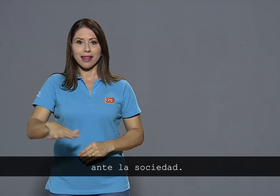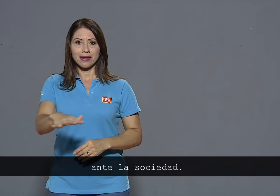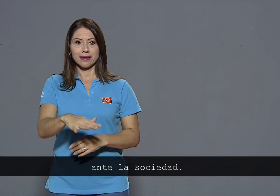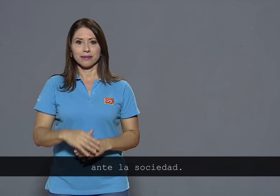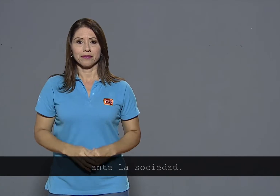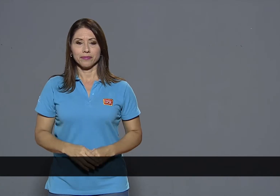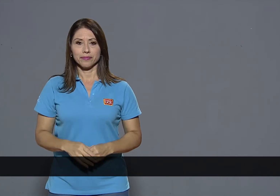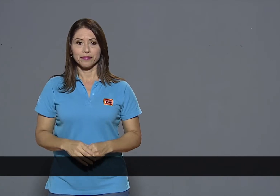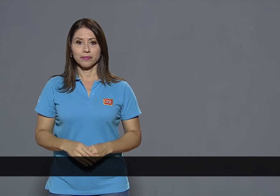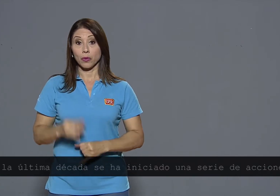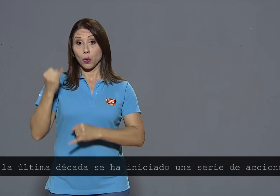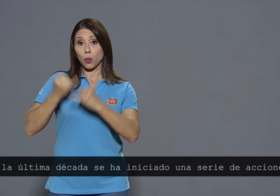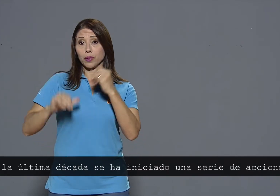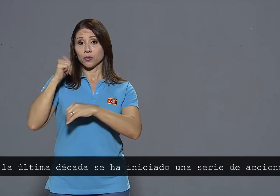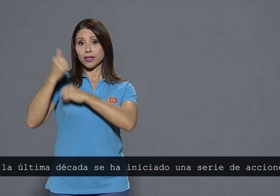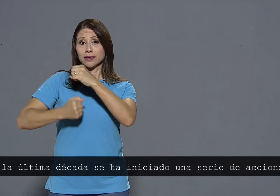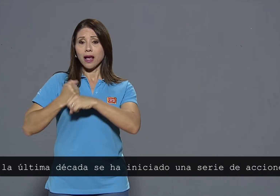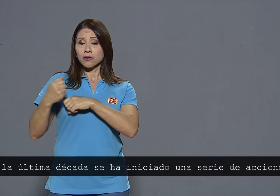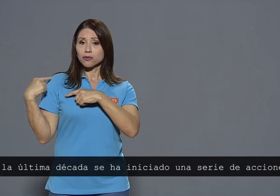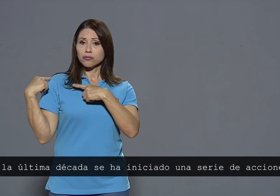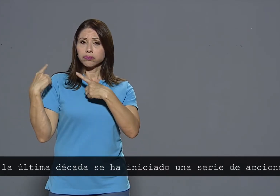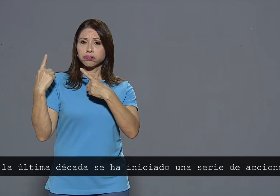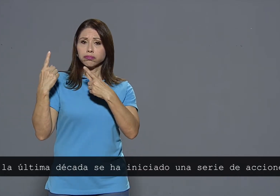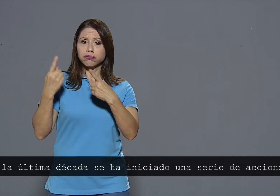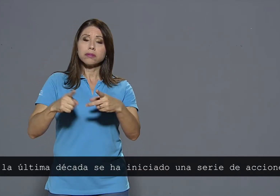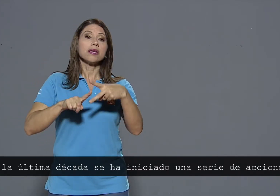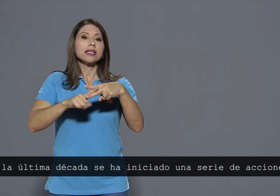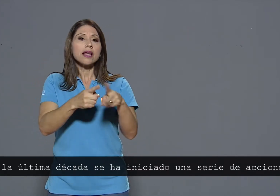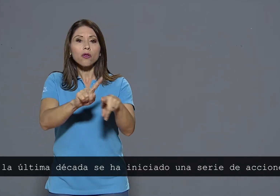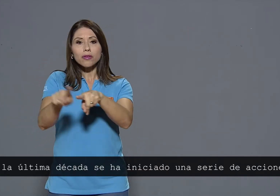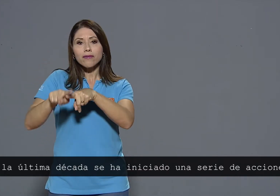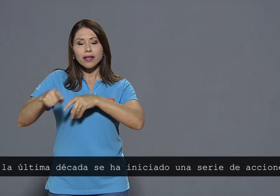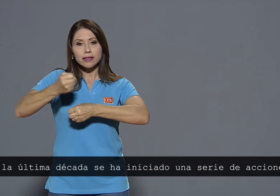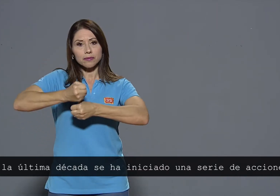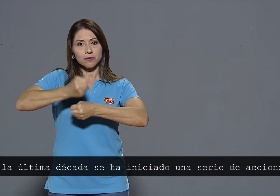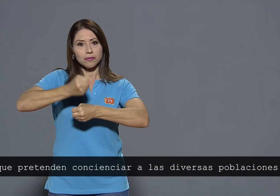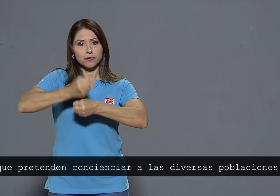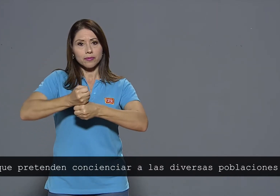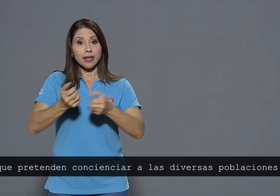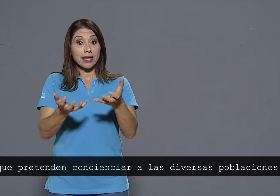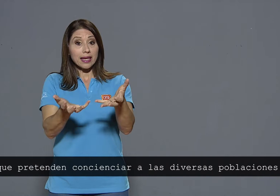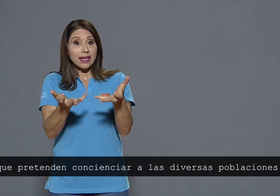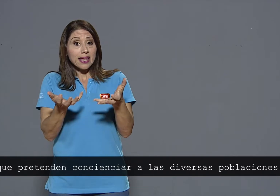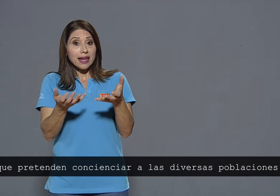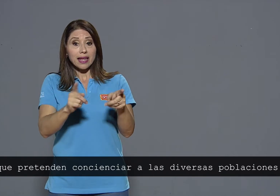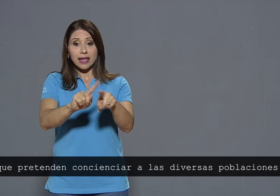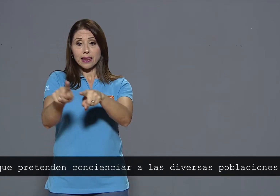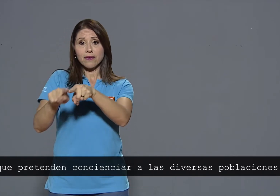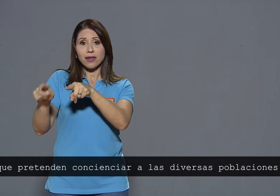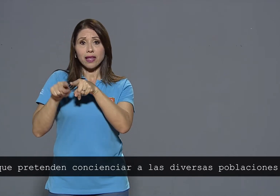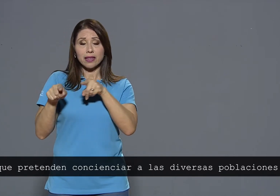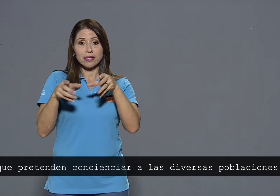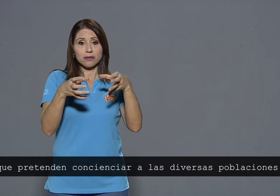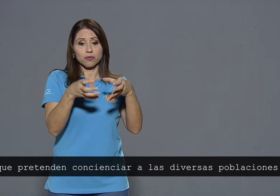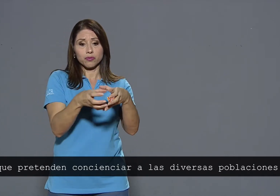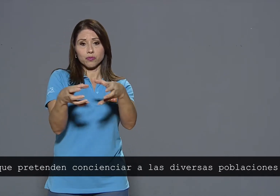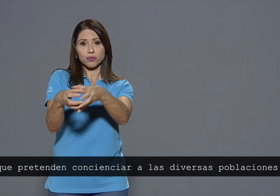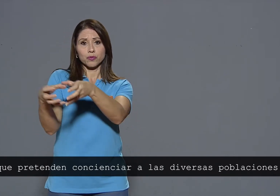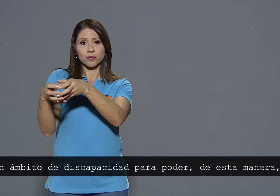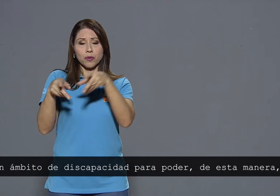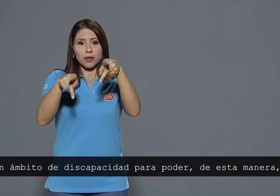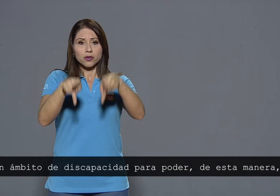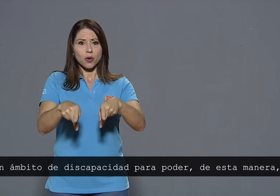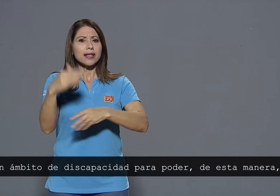sociedad. En la última década se ha iniciado una serie de acciones que pretenden concienciar a las diversas